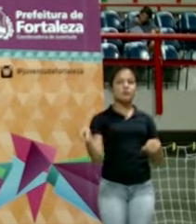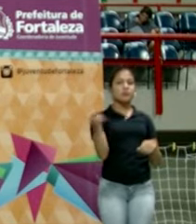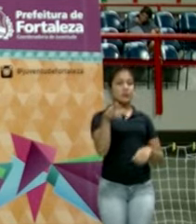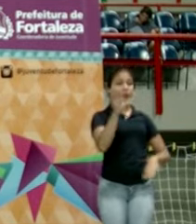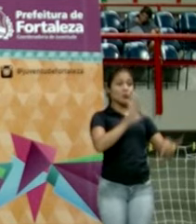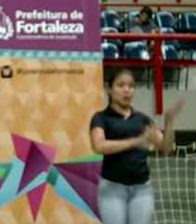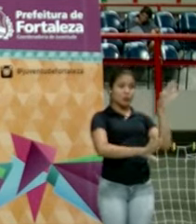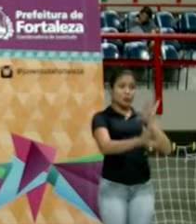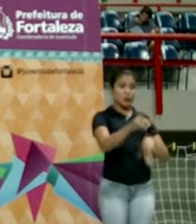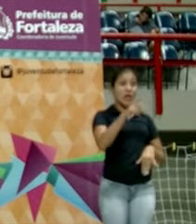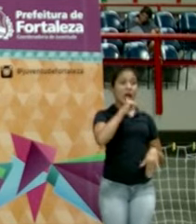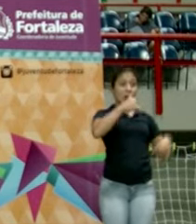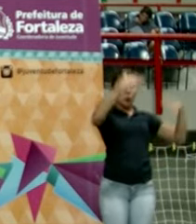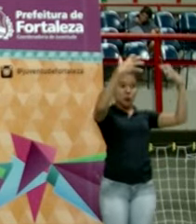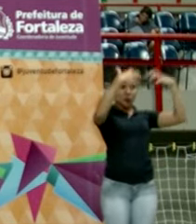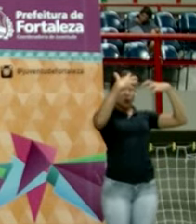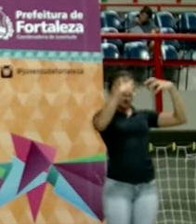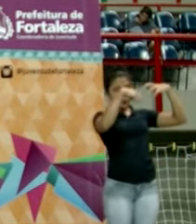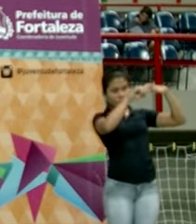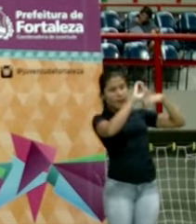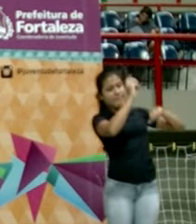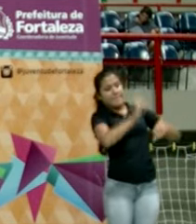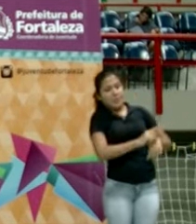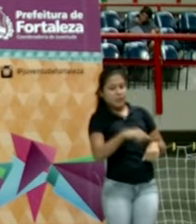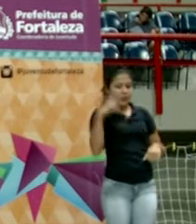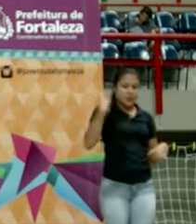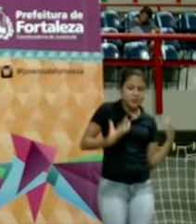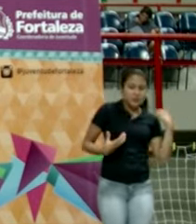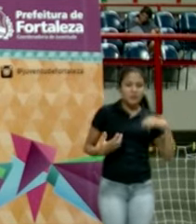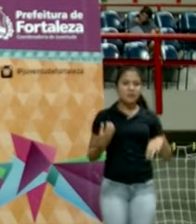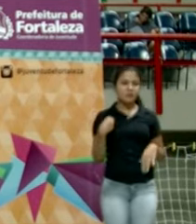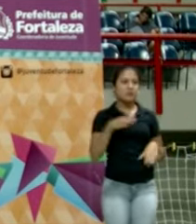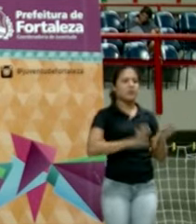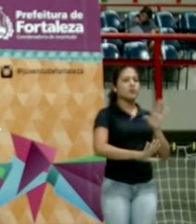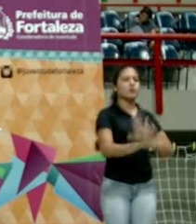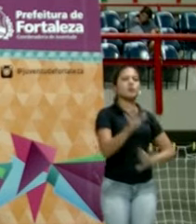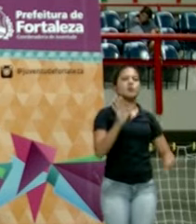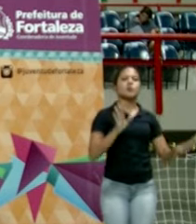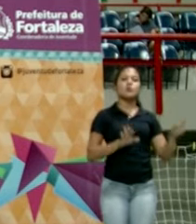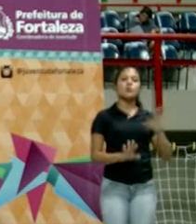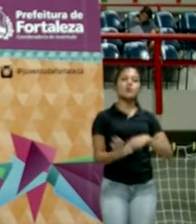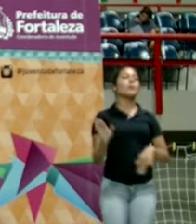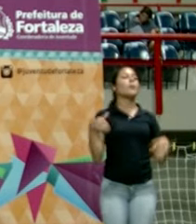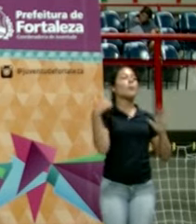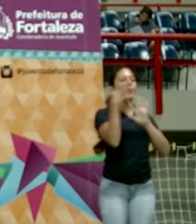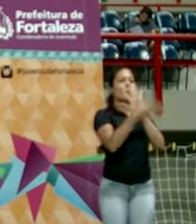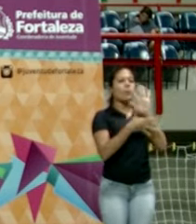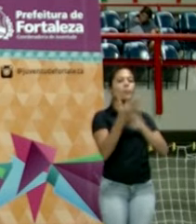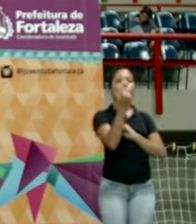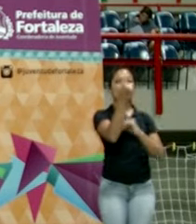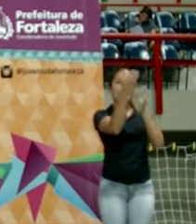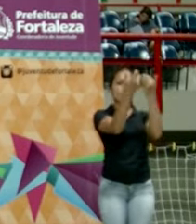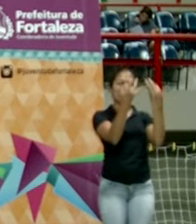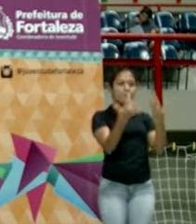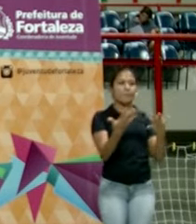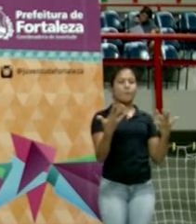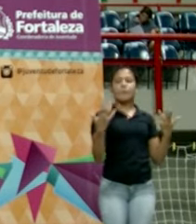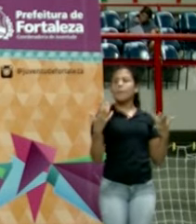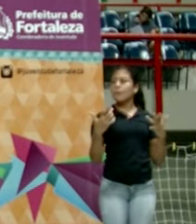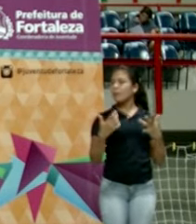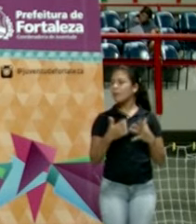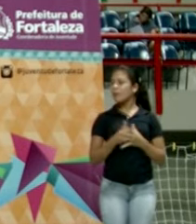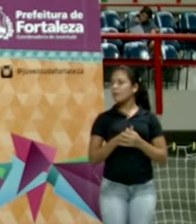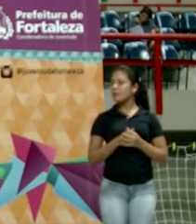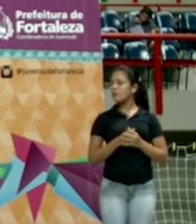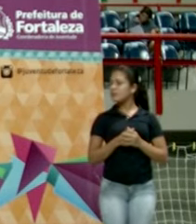tomar banho, para não dar umas pedradas na cabeça. Texto 1. Então vê que ele fez uma explicação lógica.